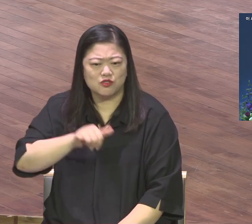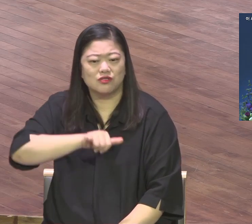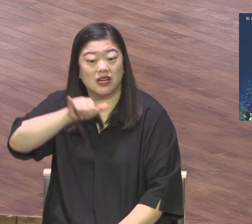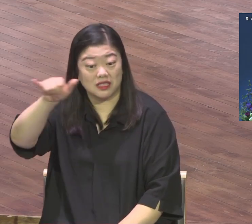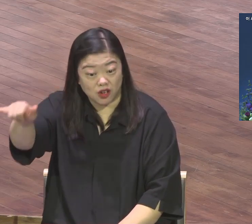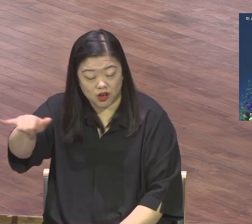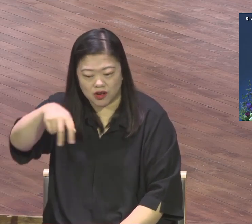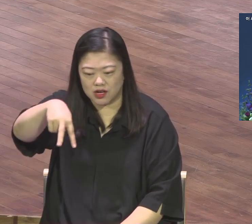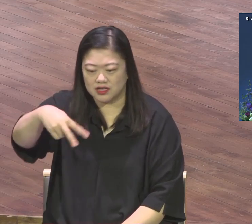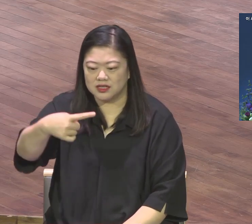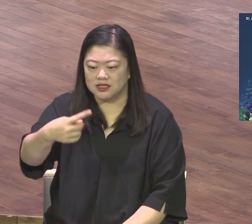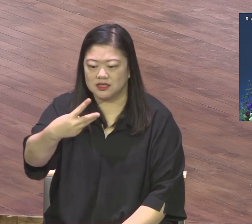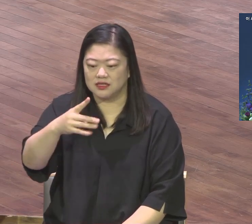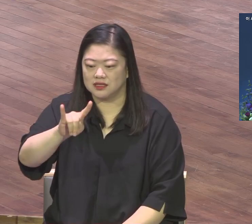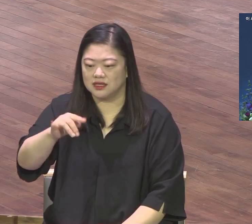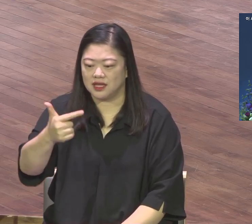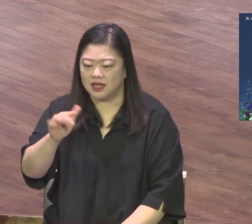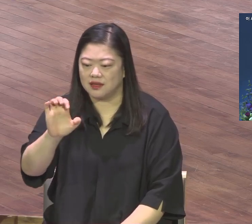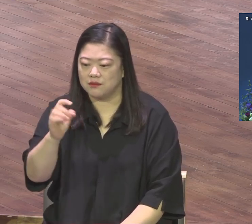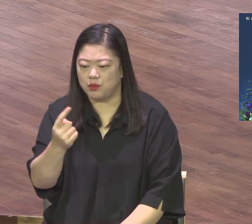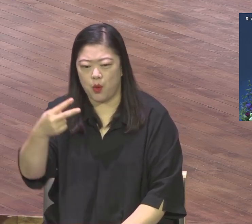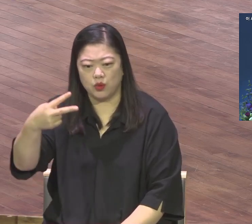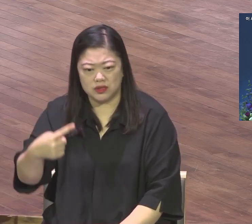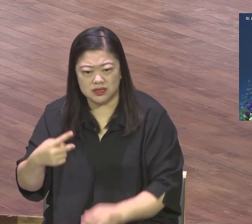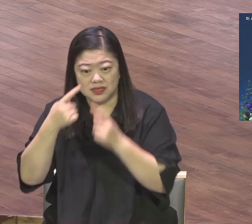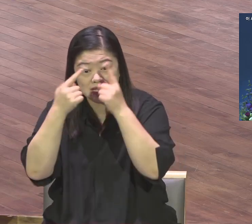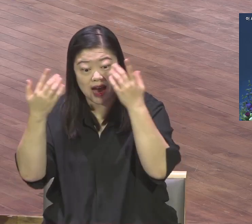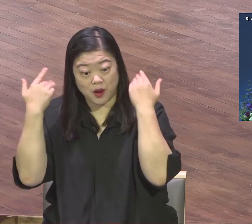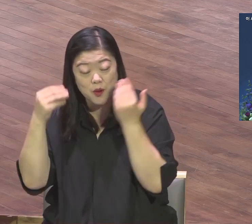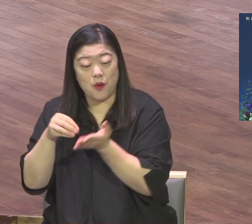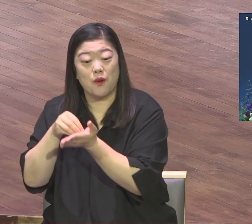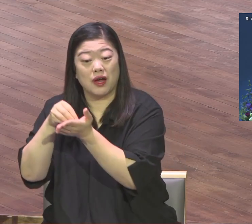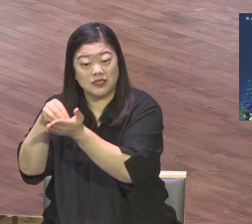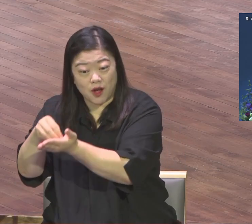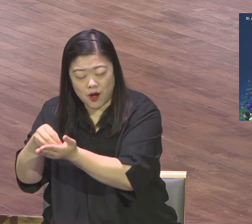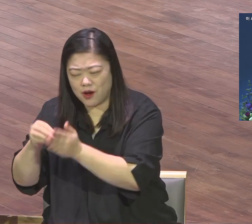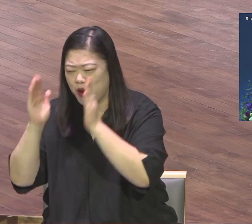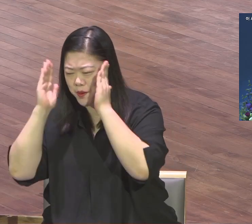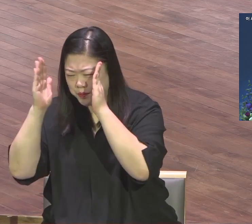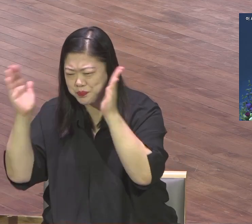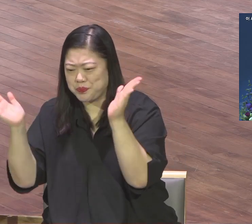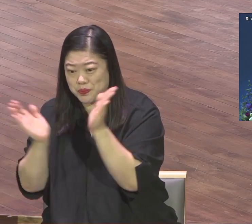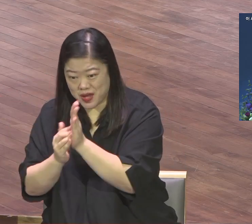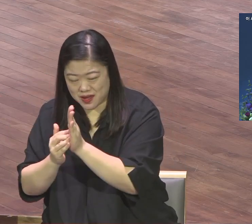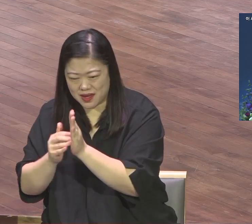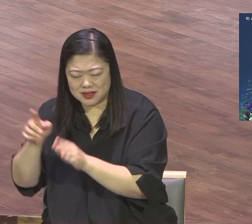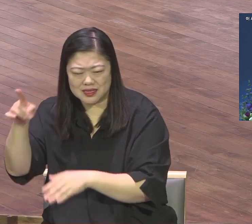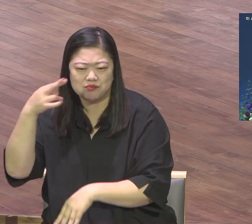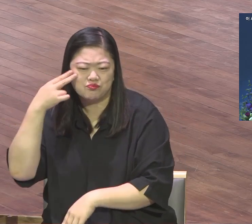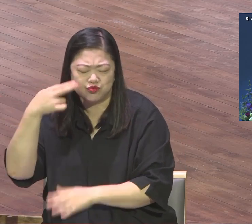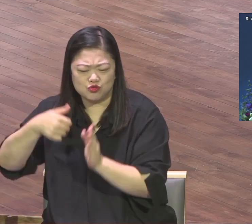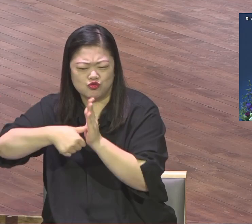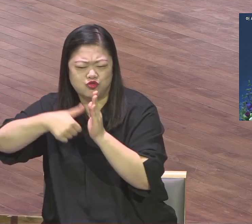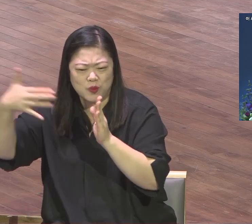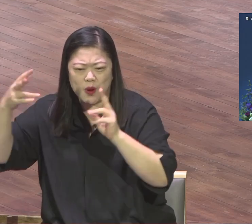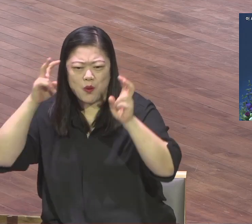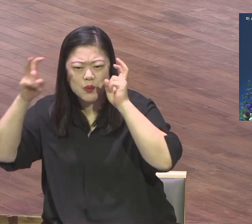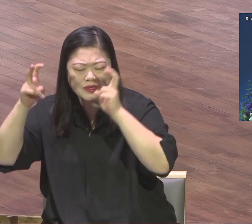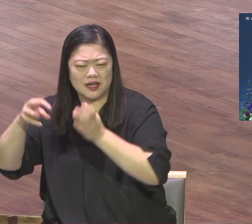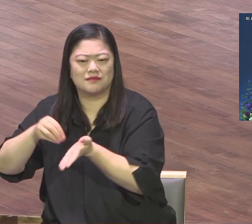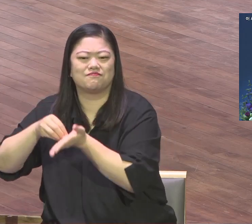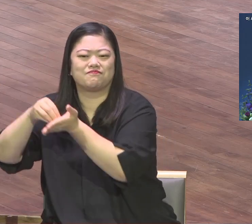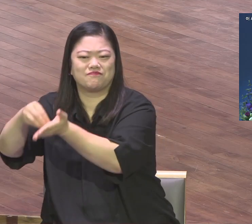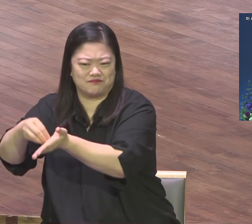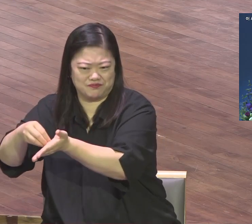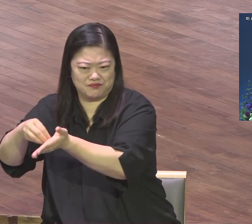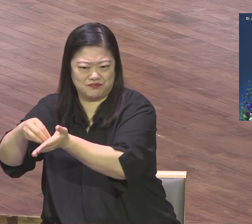스탠포드 대학원을 나오고 MBA를 끝내고 실리콘밸리에서 지금 있는 사역하고 있는